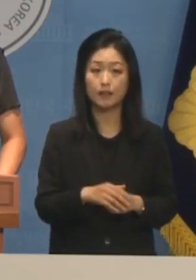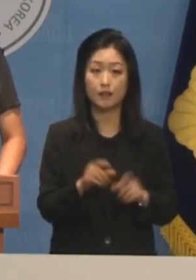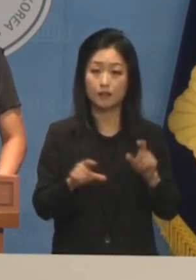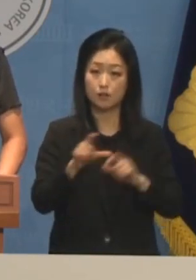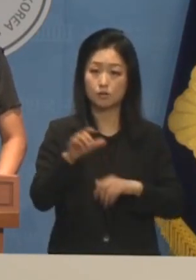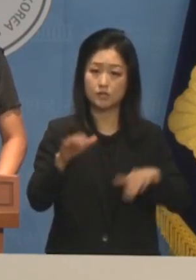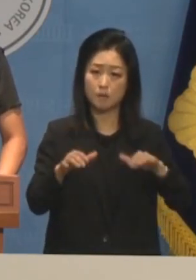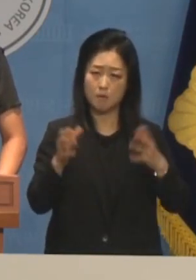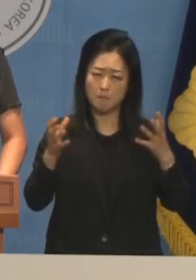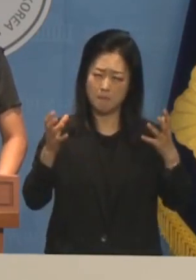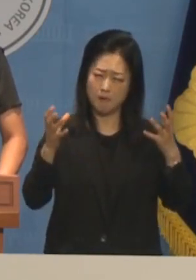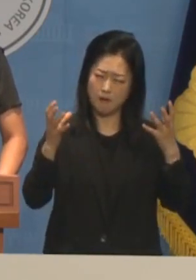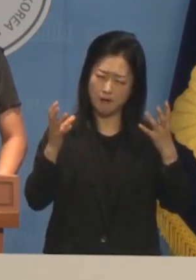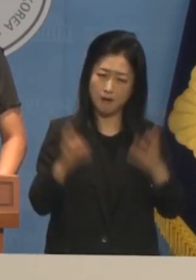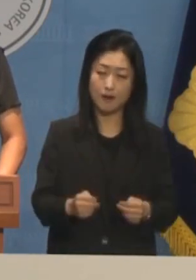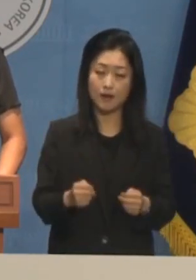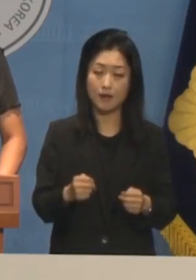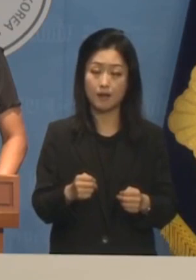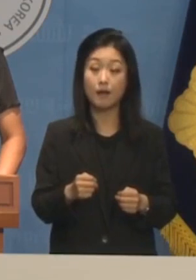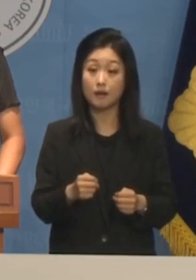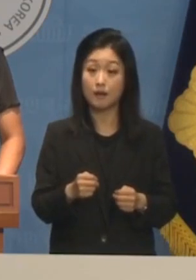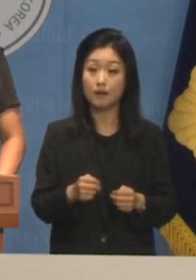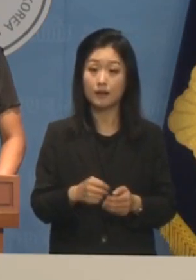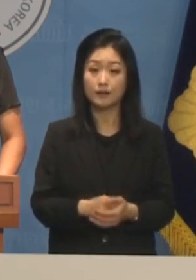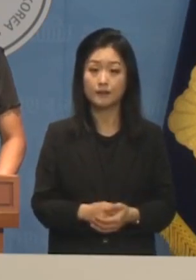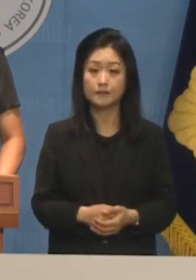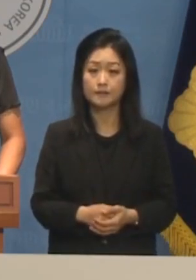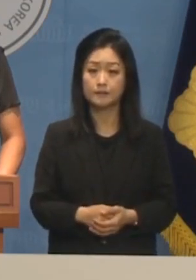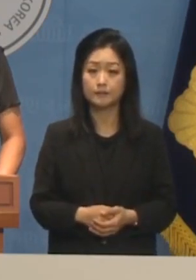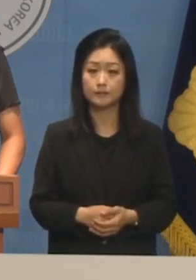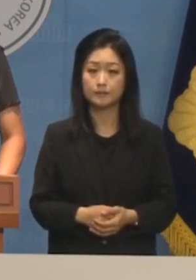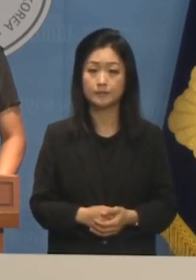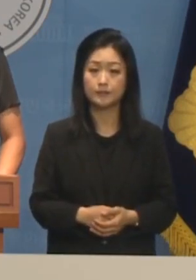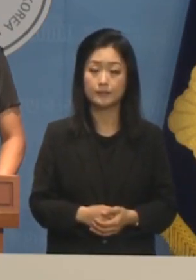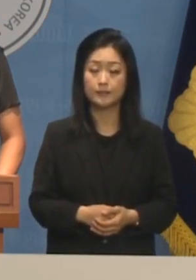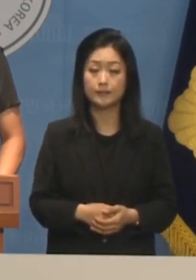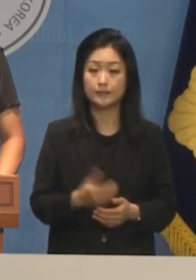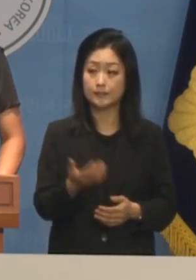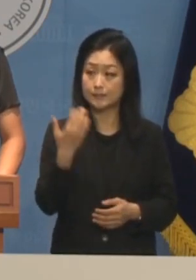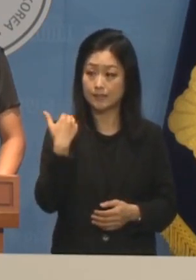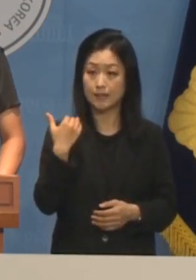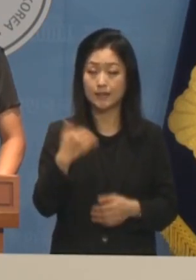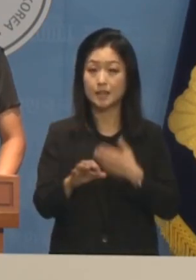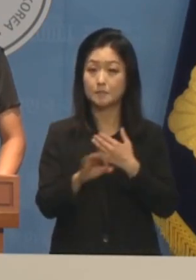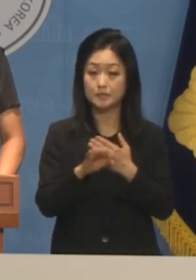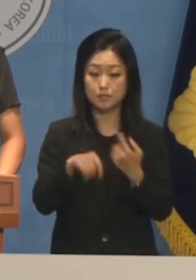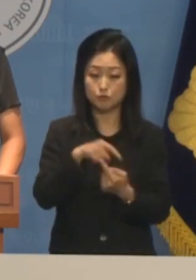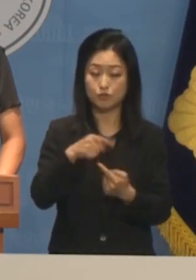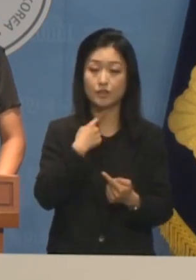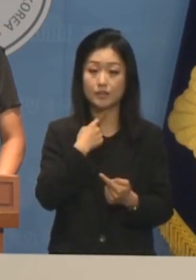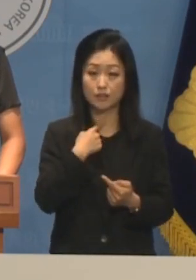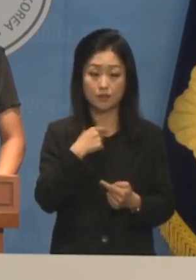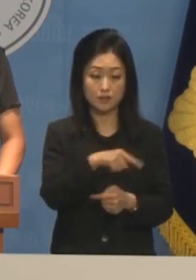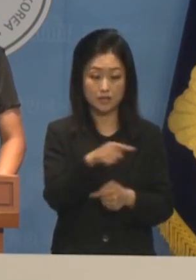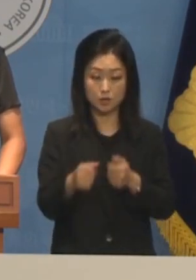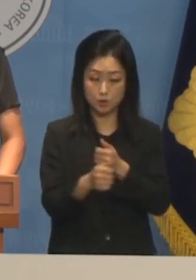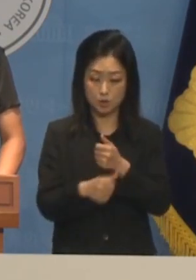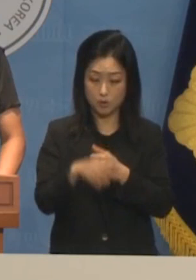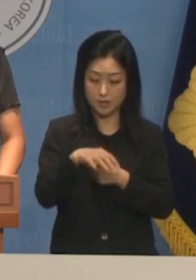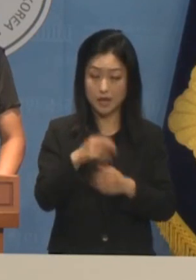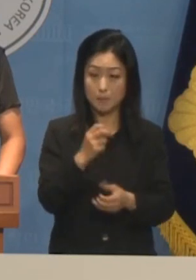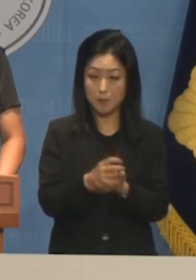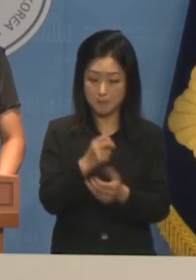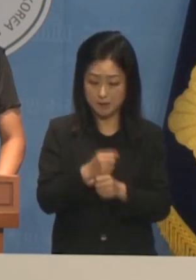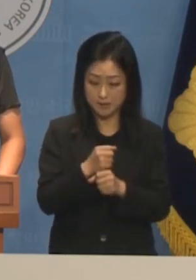많은 차별이 존재할 거라고 파악을 하고 있는 상황입니다. 지난 시기 한시적으로 운영했던 공무직위원회를